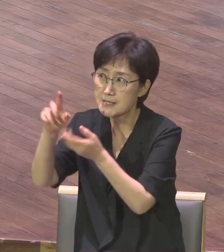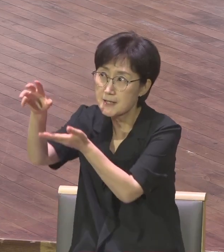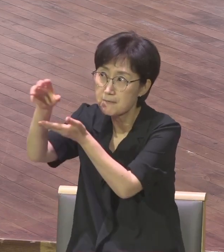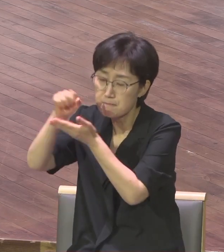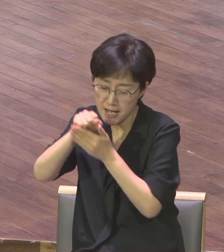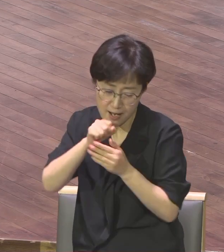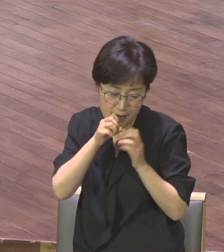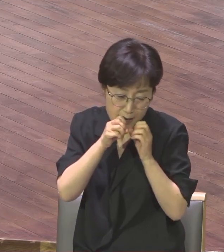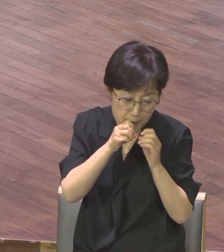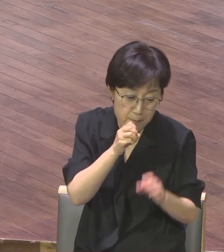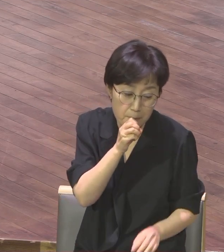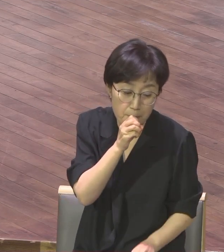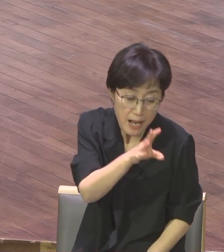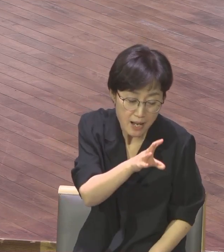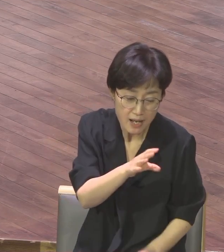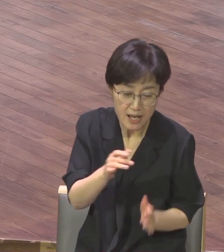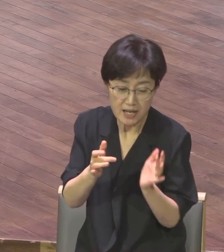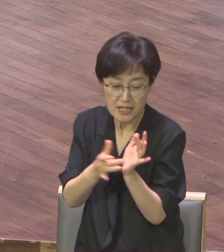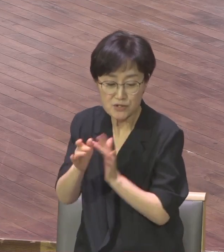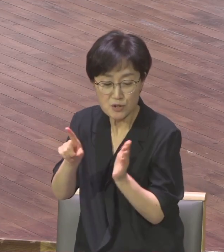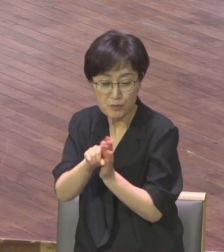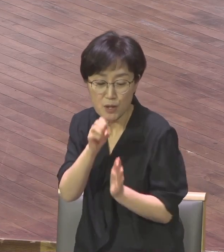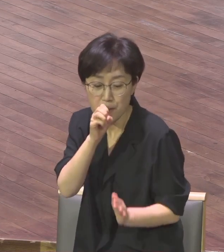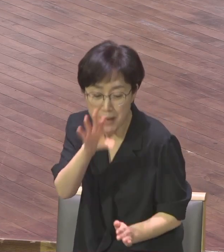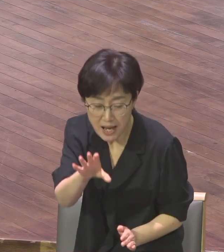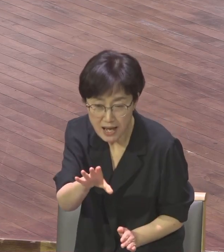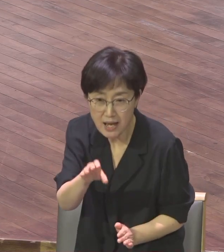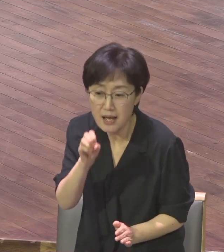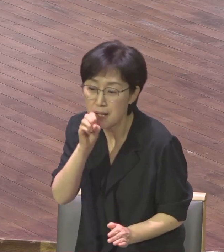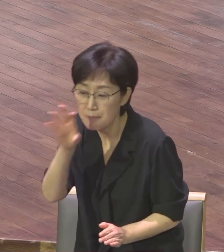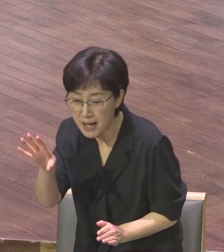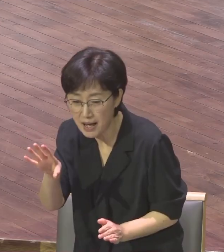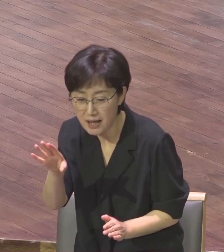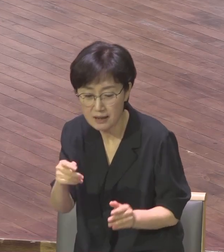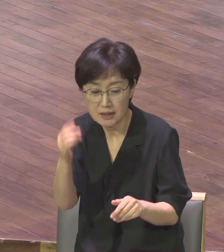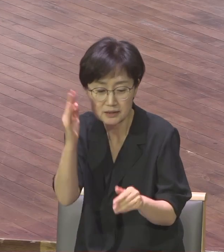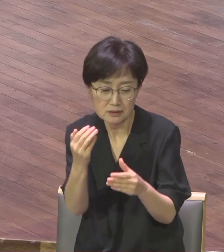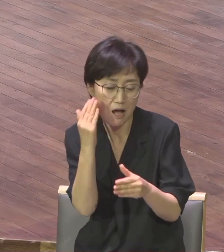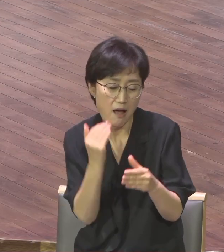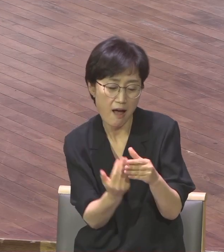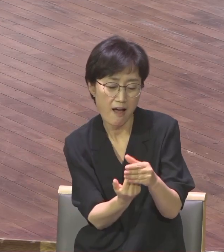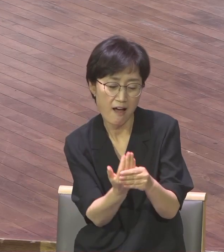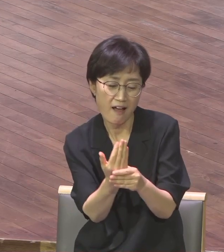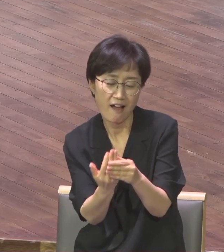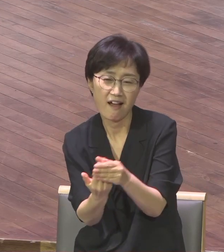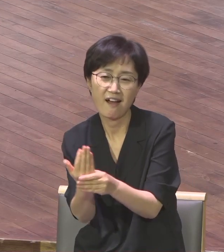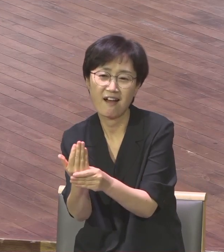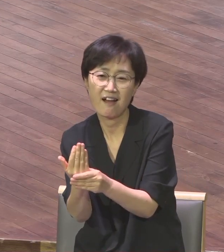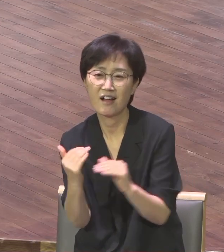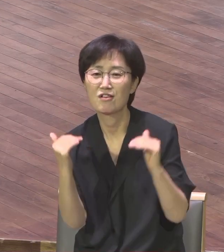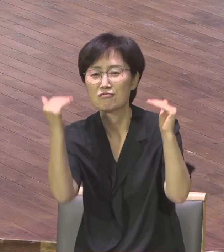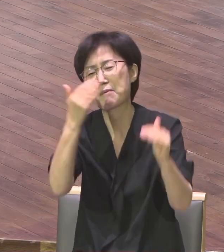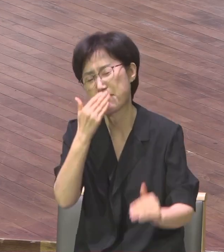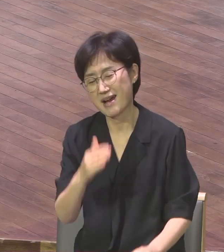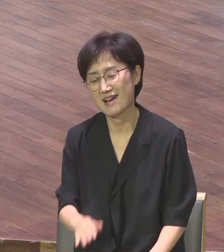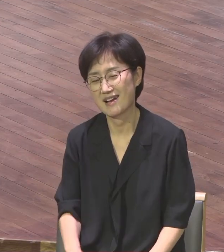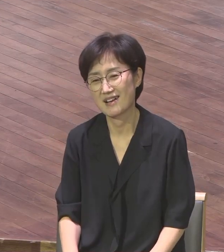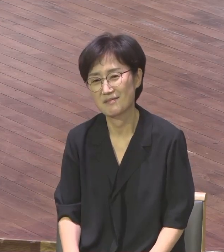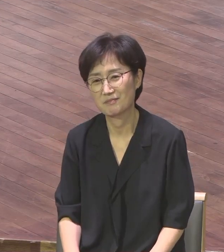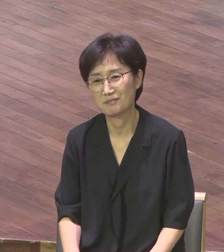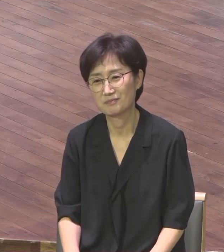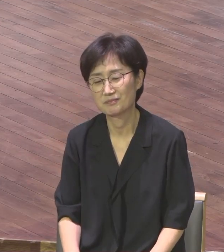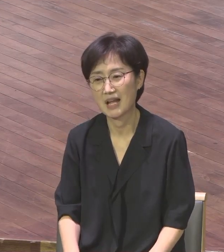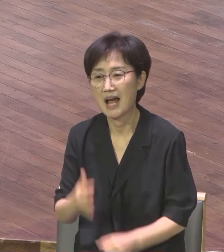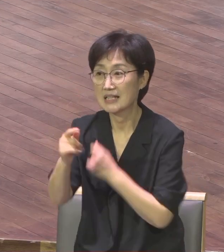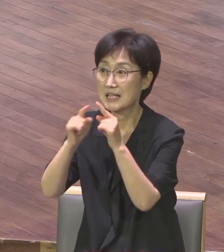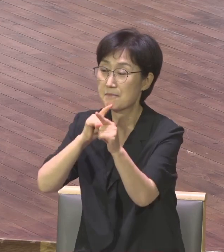그 씨앗이 열매가 되어서 증거가 나타난다. 그 말씀이. 그래서 말씀을 듣고 그 말씀